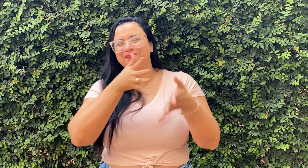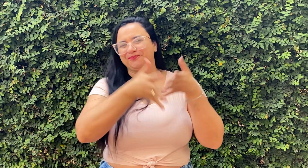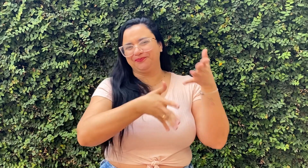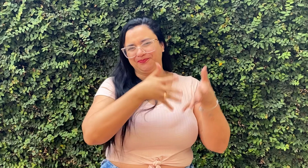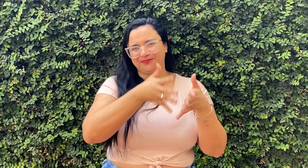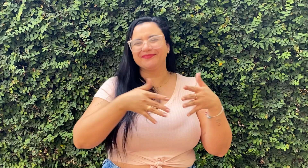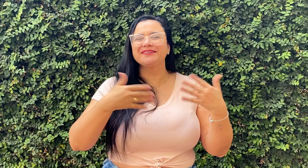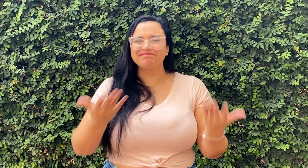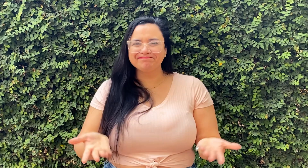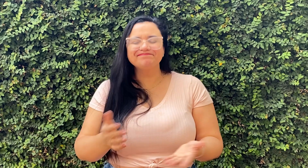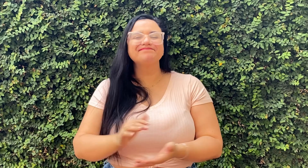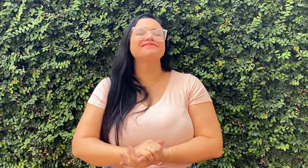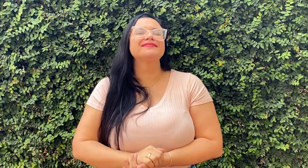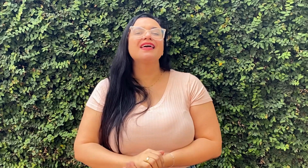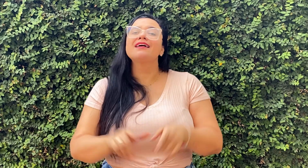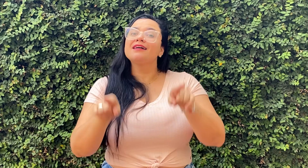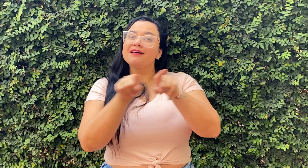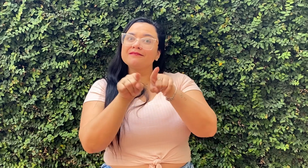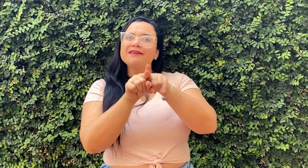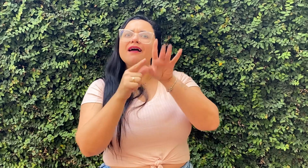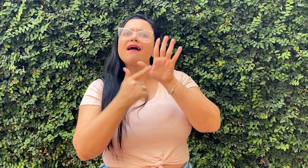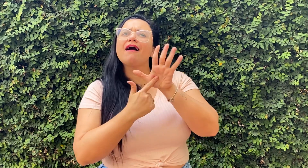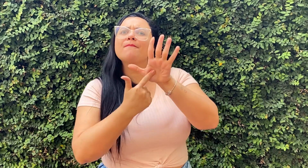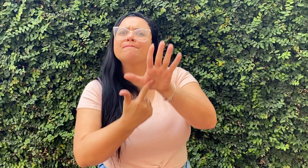orais têm a mesma característica como língua.